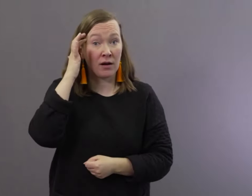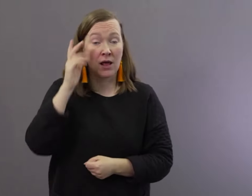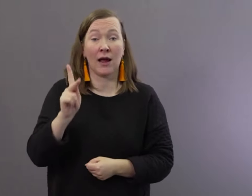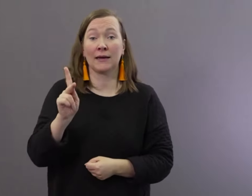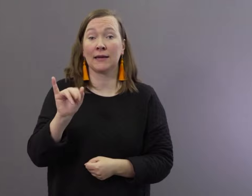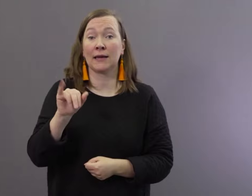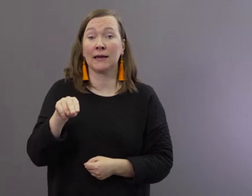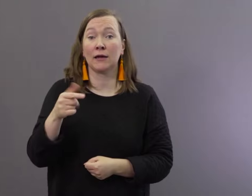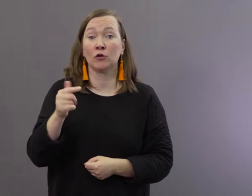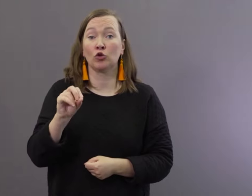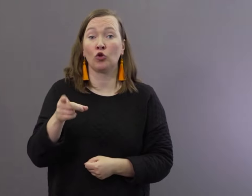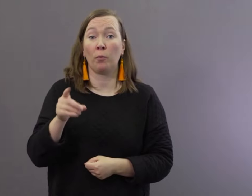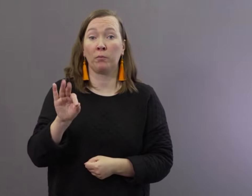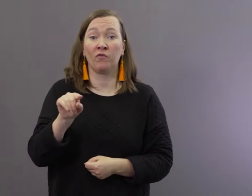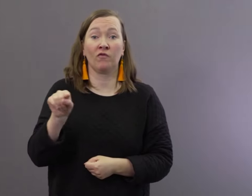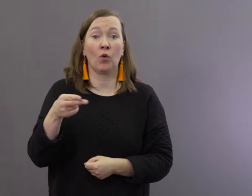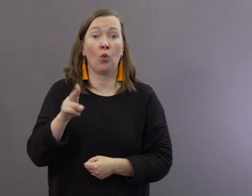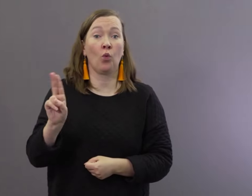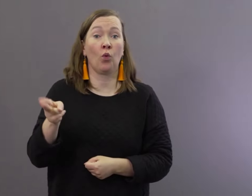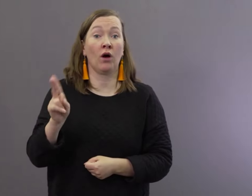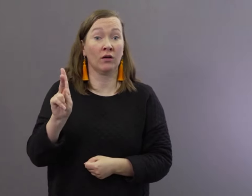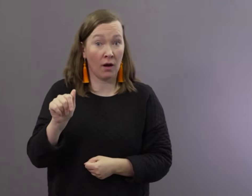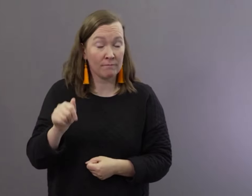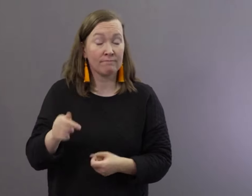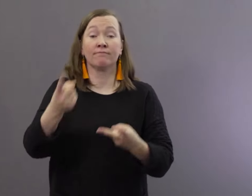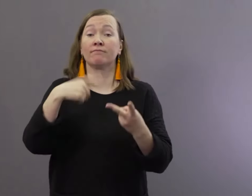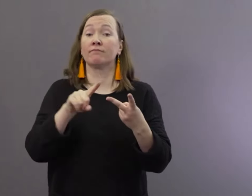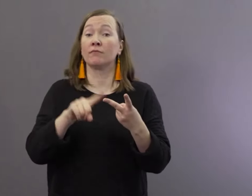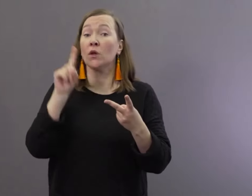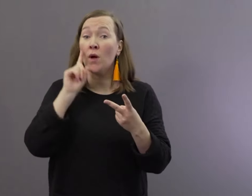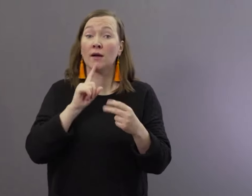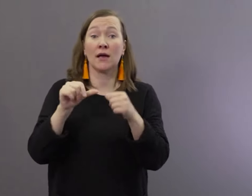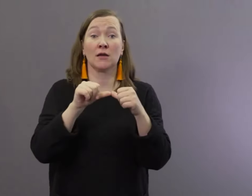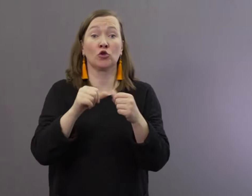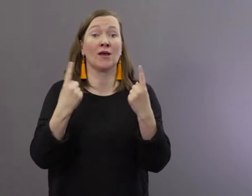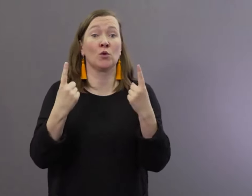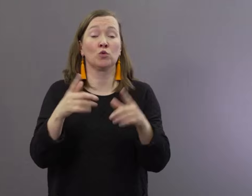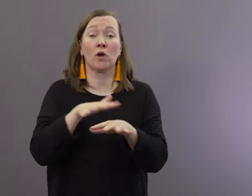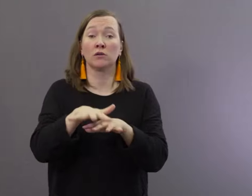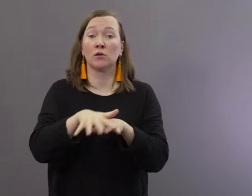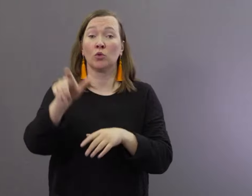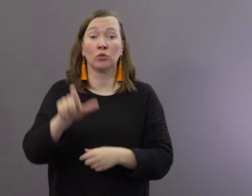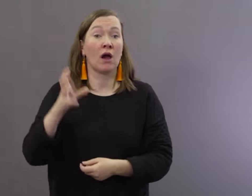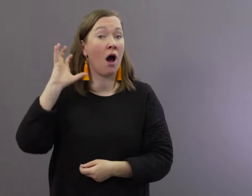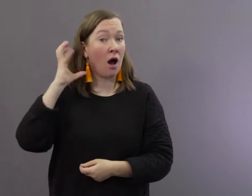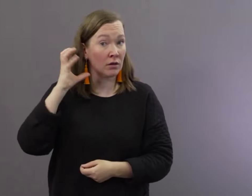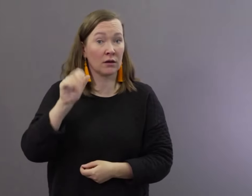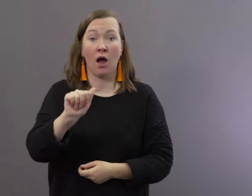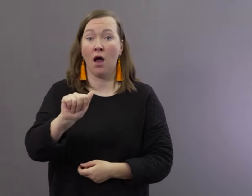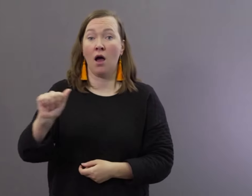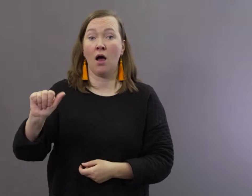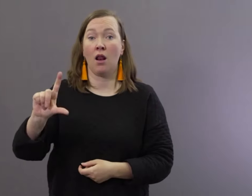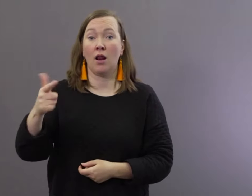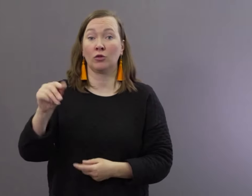Finlandssvenska teckenspråkiga RFn toiminnanjohtaja Magdalena Klintopuhka ja Kureliiton